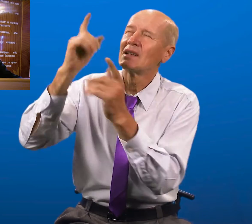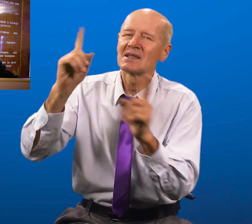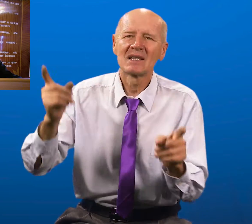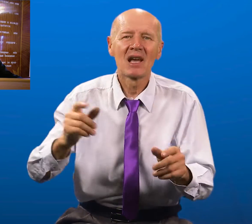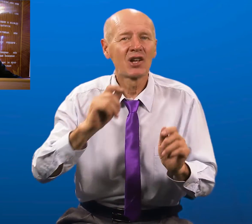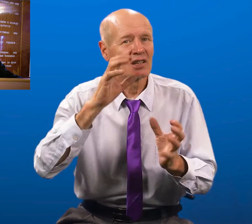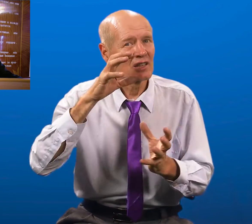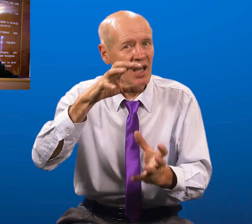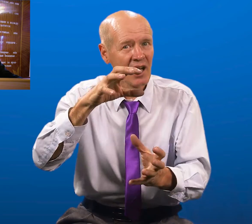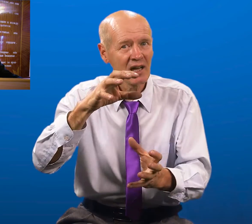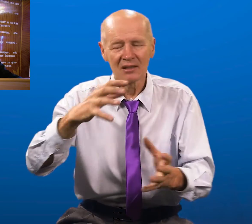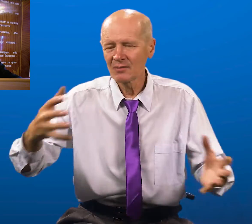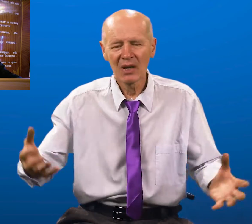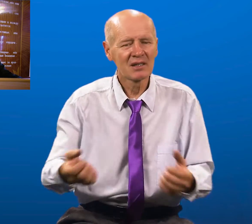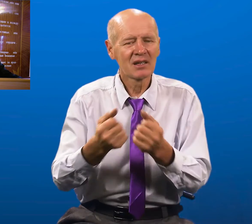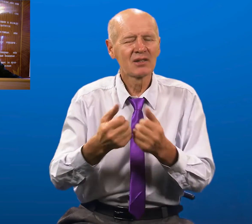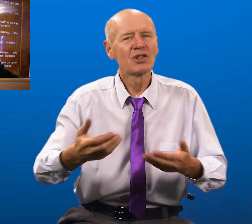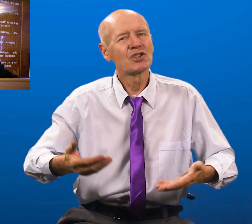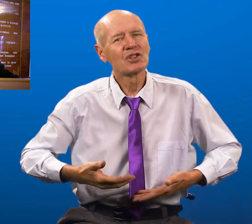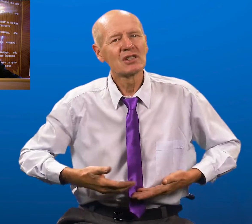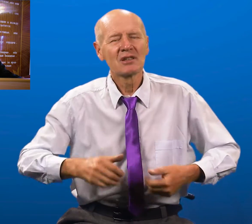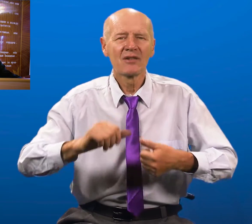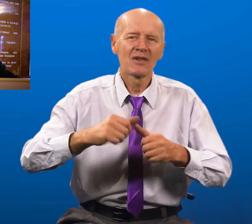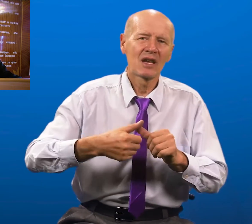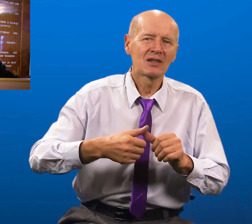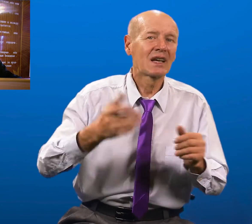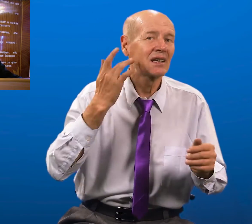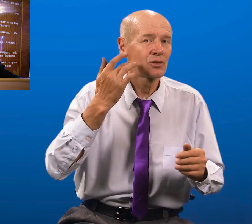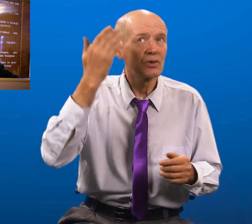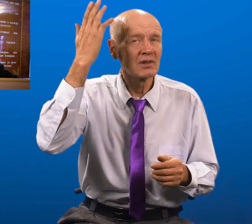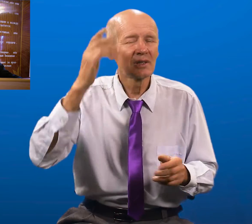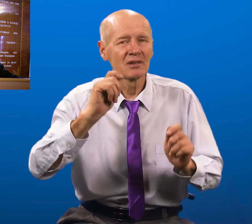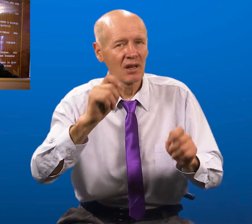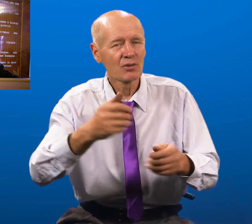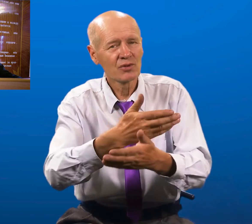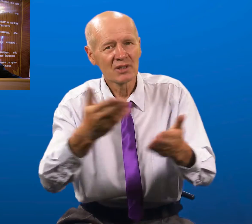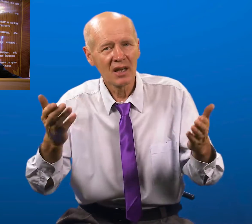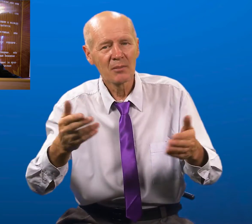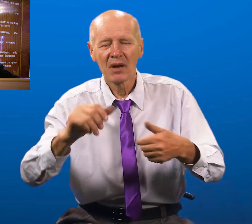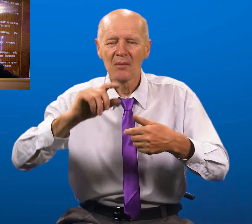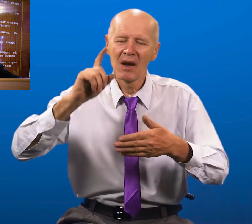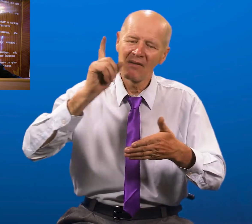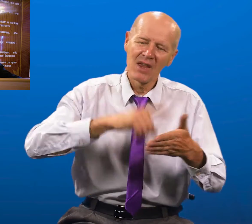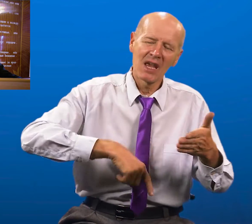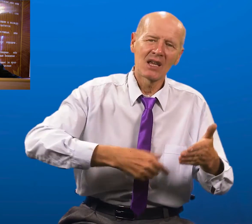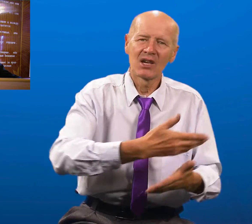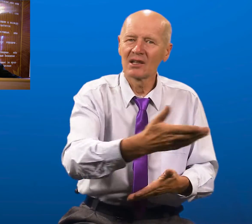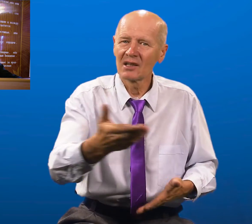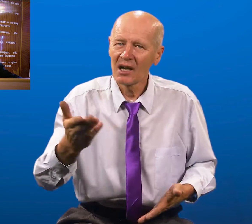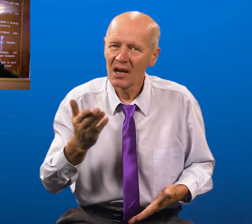дар спасения, жизнь вечную, которую Ты даруешь нам по вере нашей.